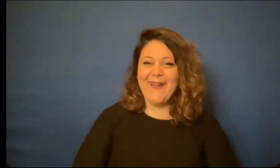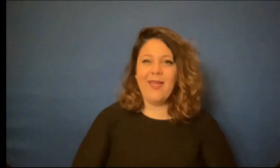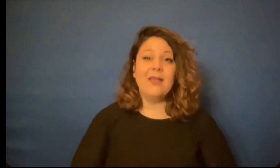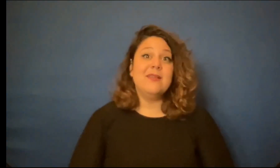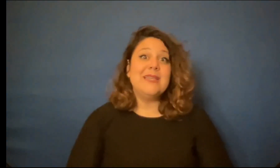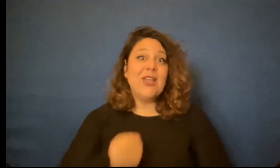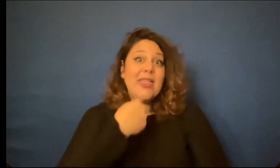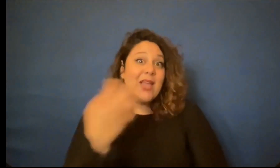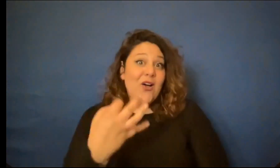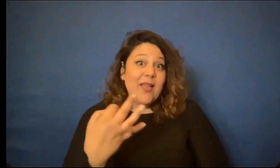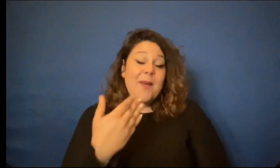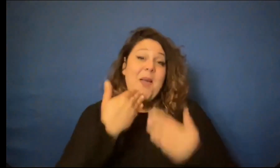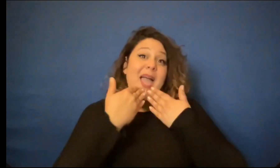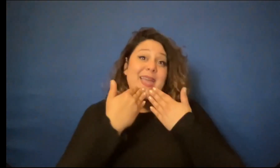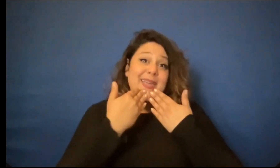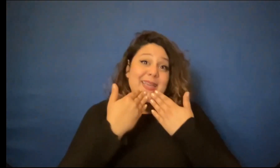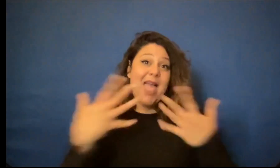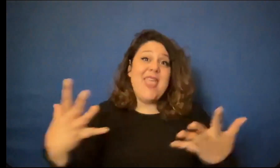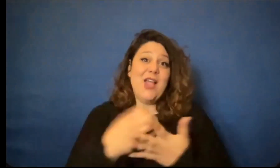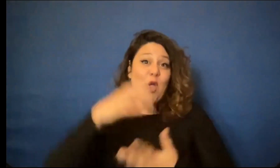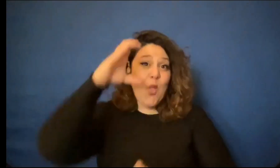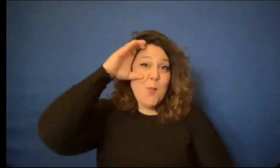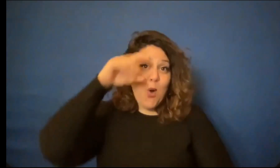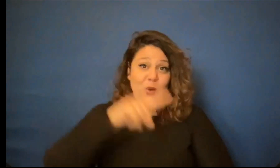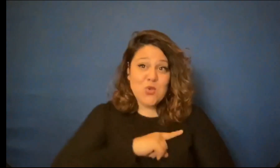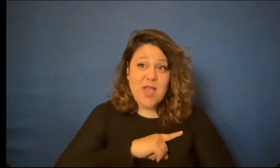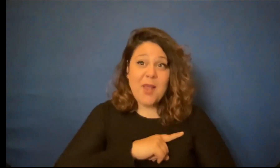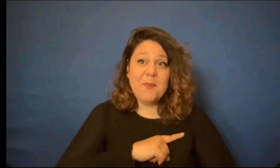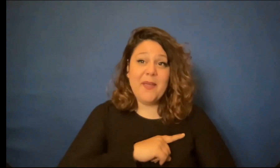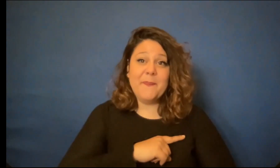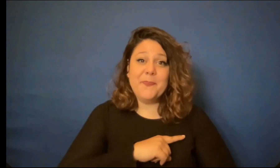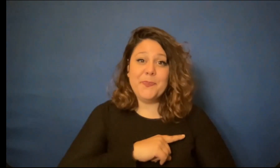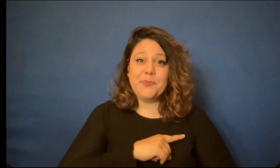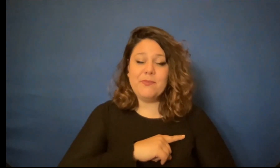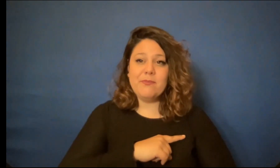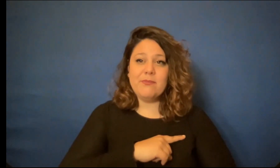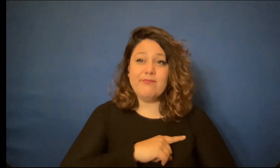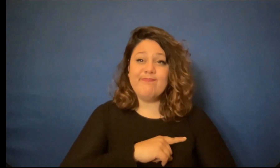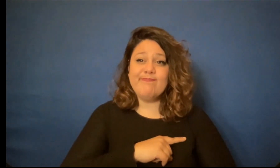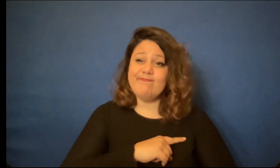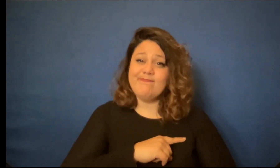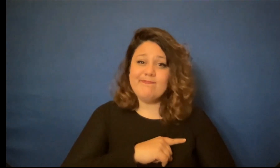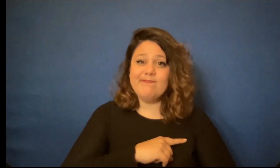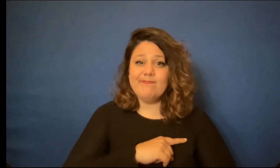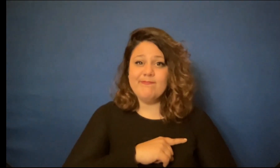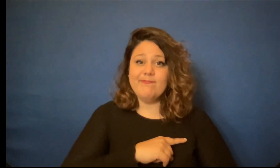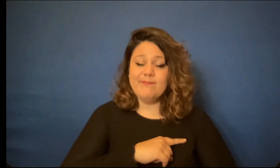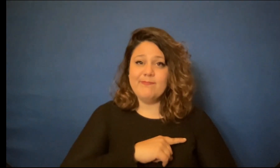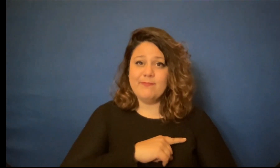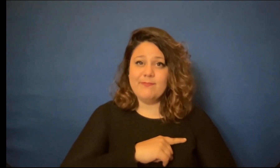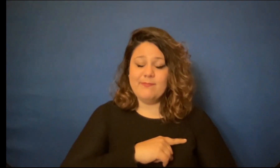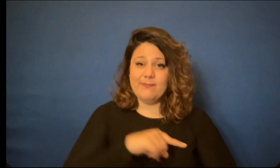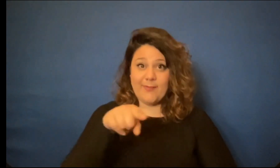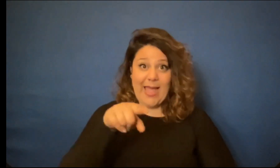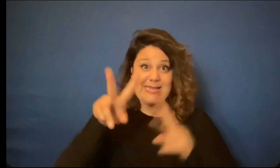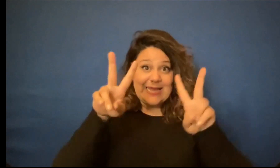a todos por escucharme y el tema este, pues es